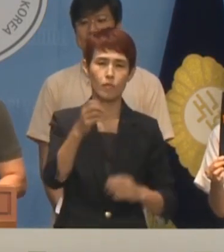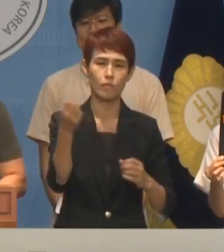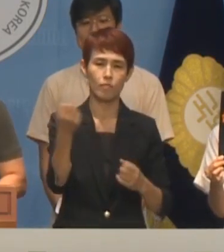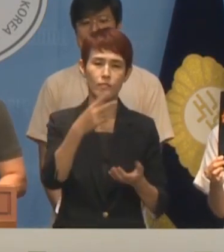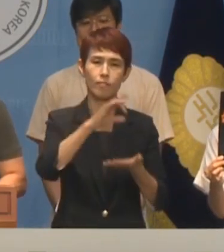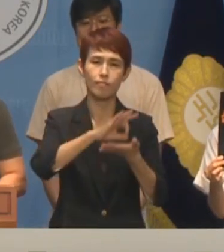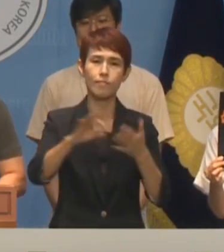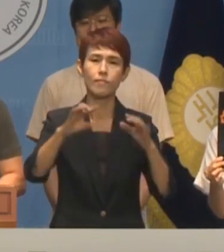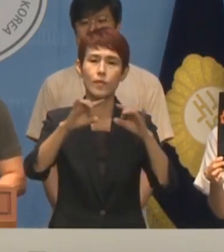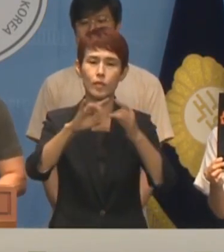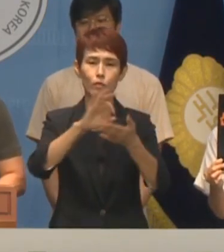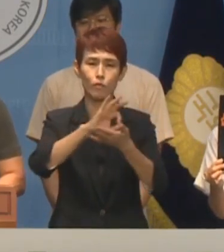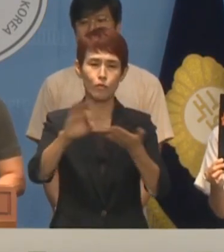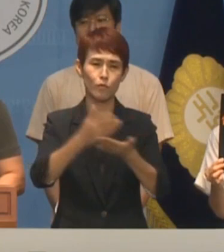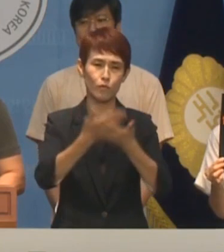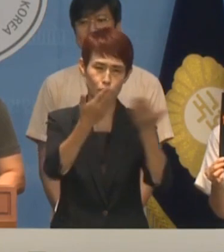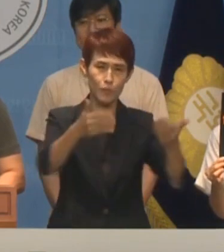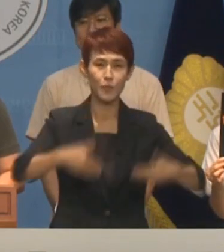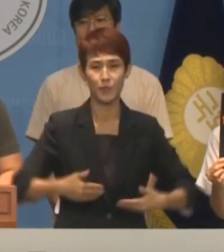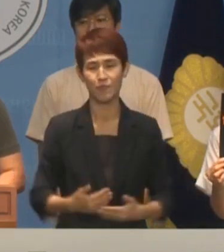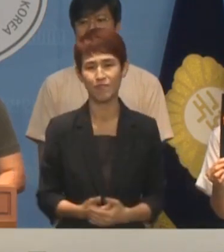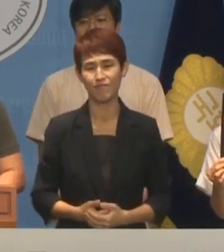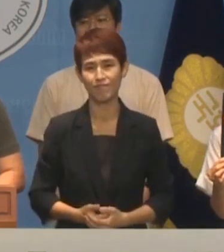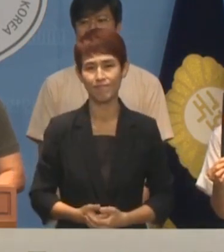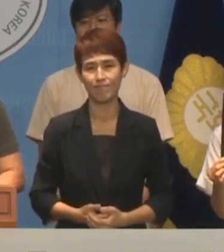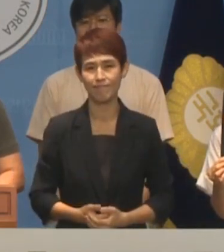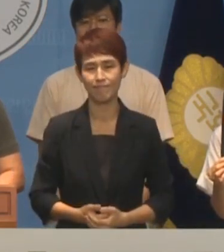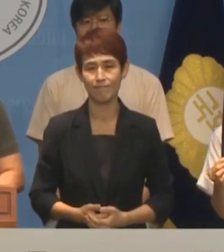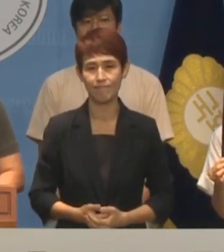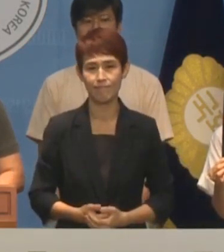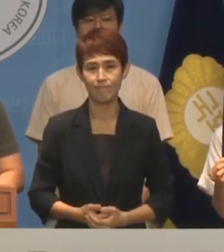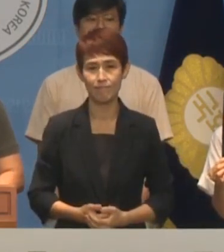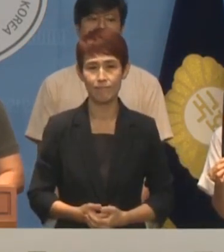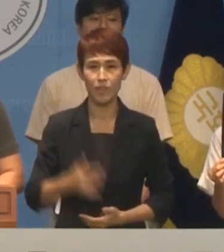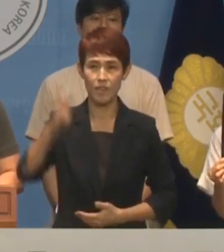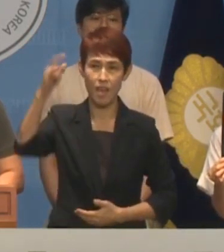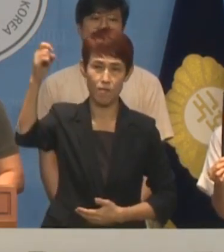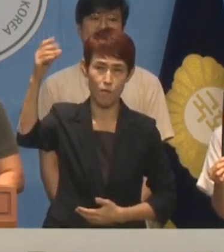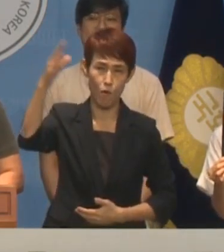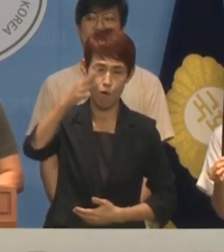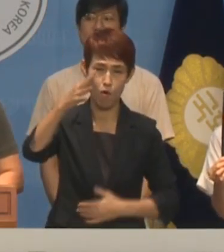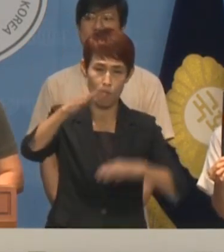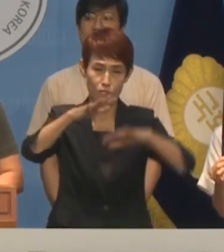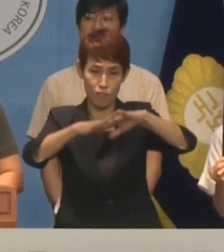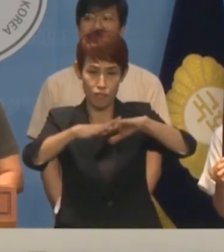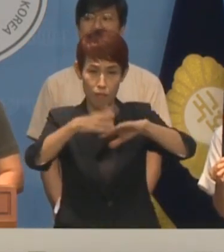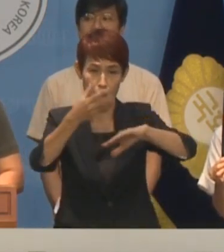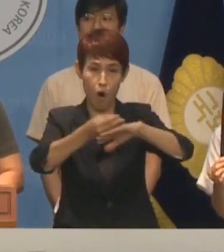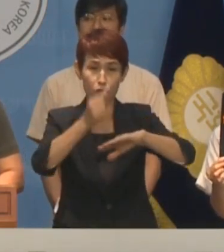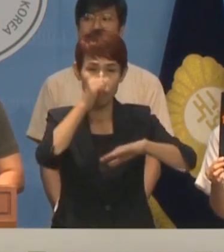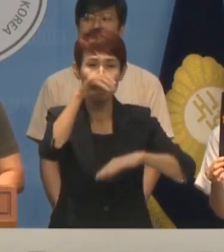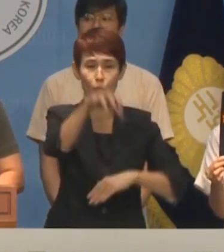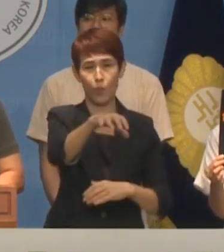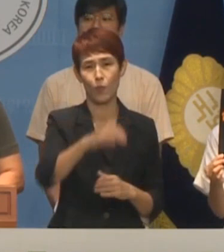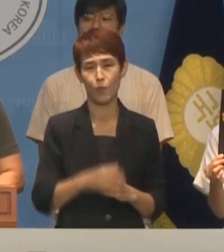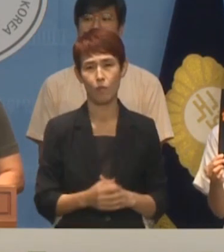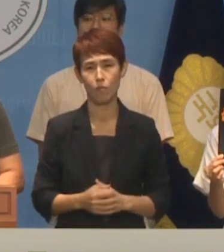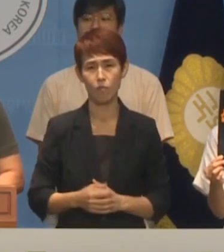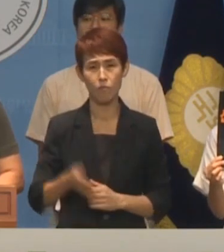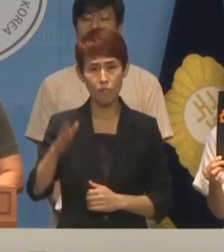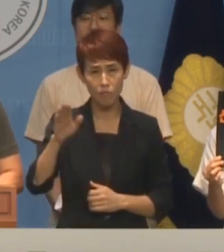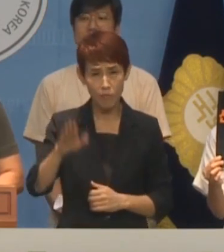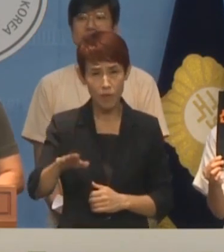재생에너지를 보급할 필요가 있습니다. 또 산업단지는 상당한 태양광 설치 잠재량을 지니고 있습니다. 그러나